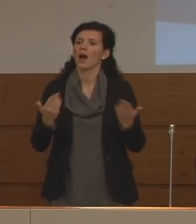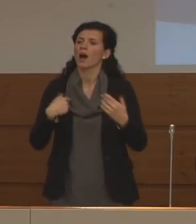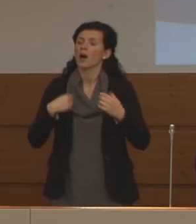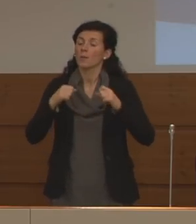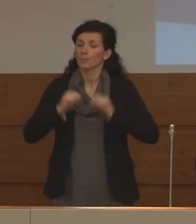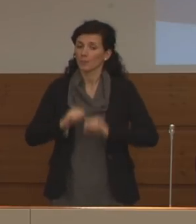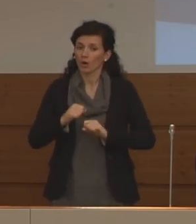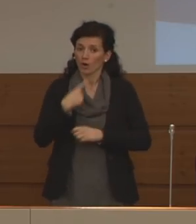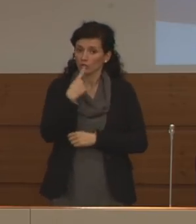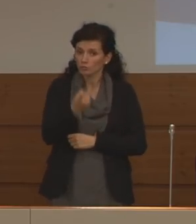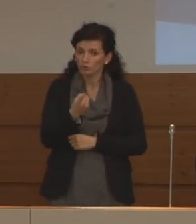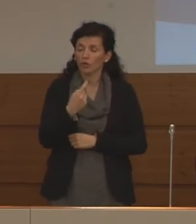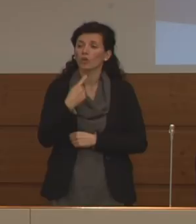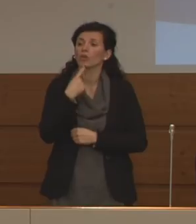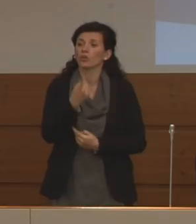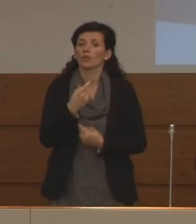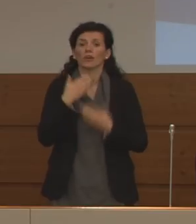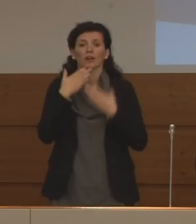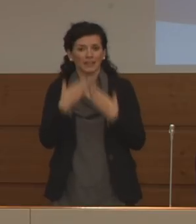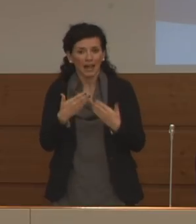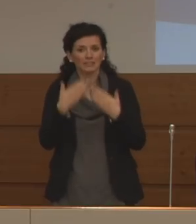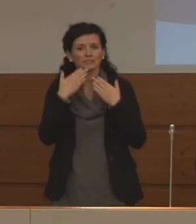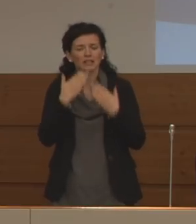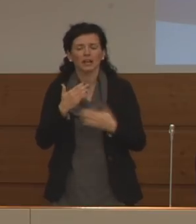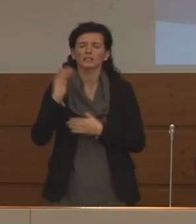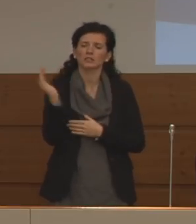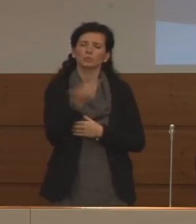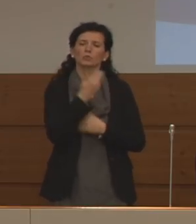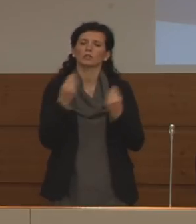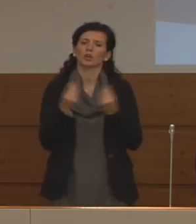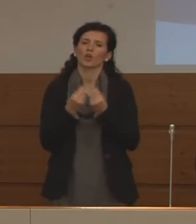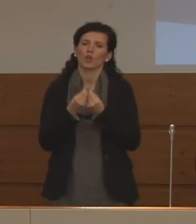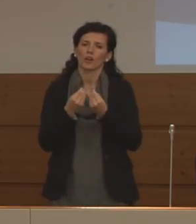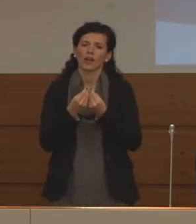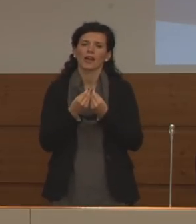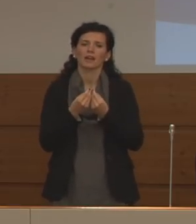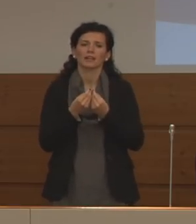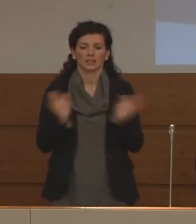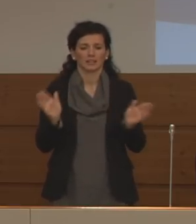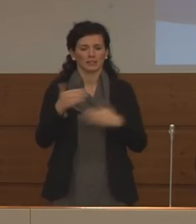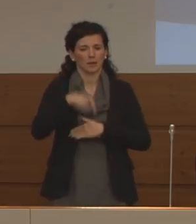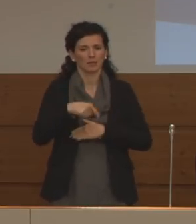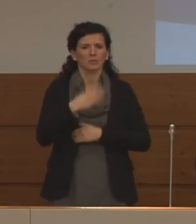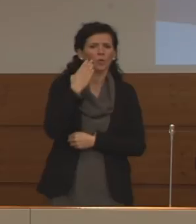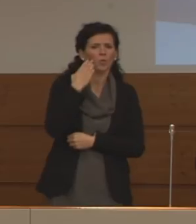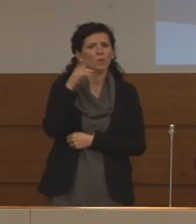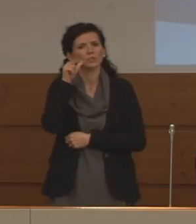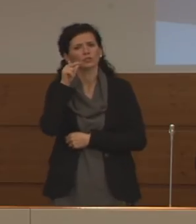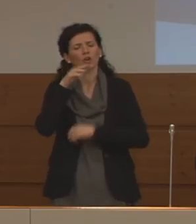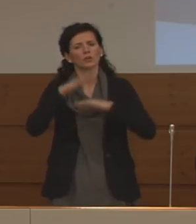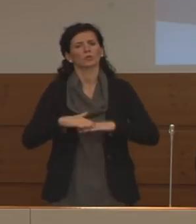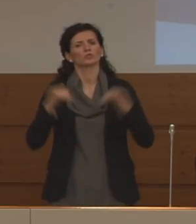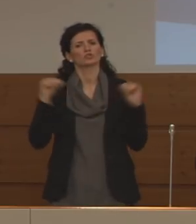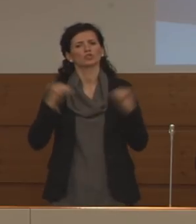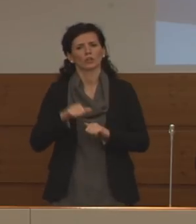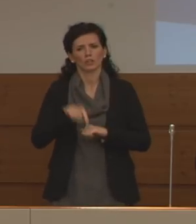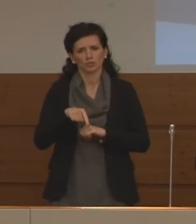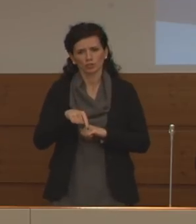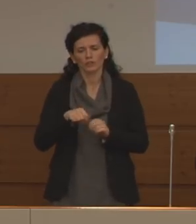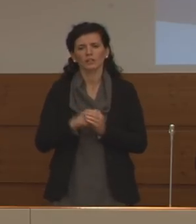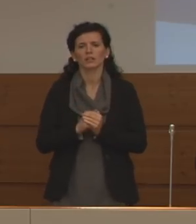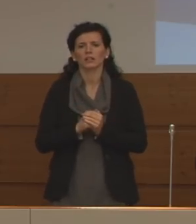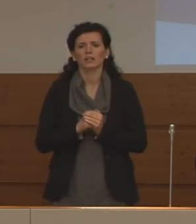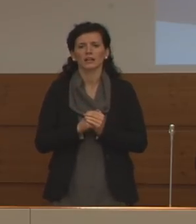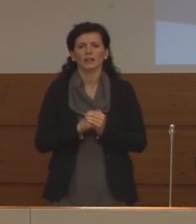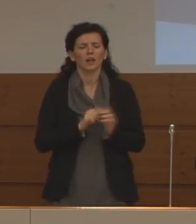ringraziare tutti quanti i colleghi del dipartimento gli uomini e le donne del dipartimento della protezione civile dal